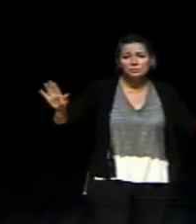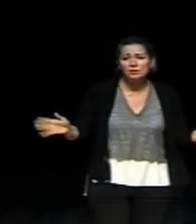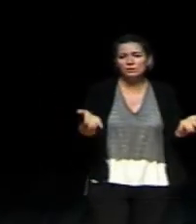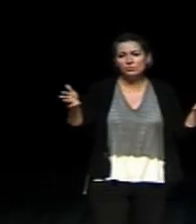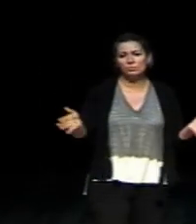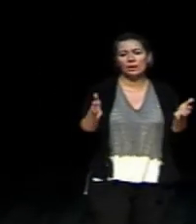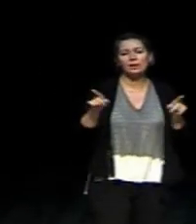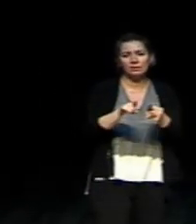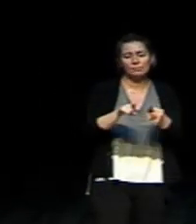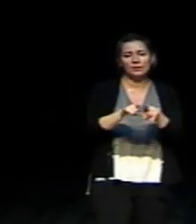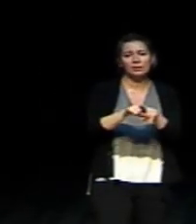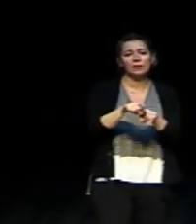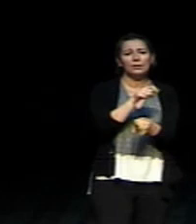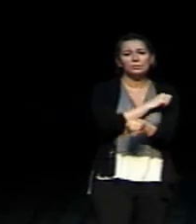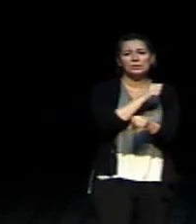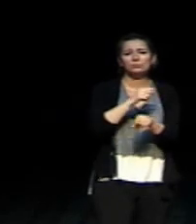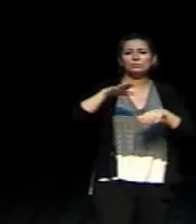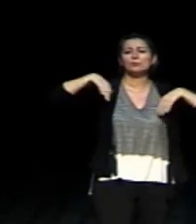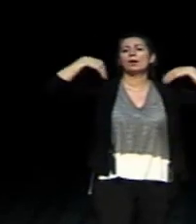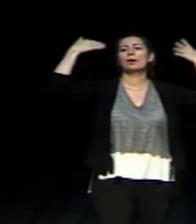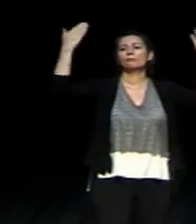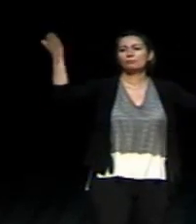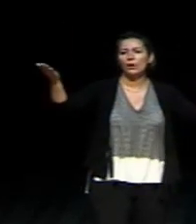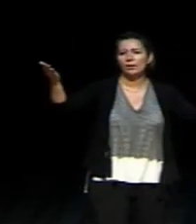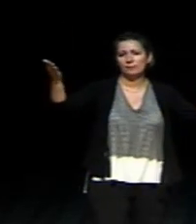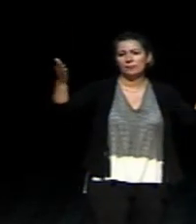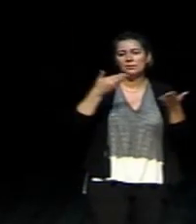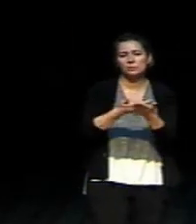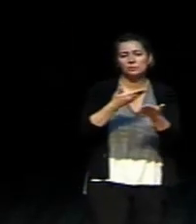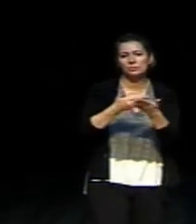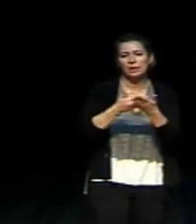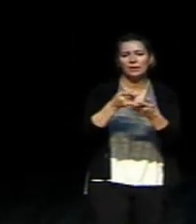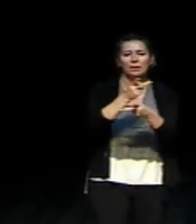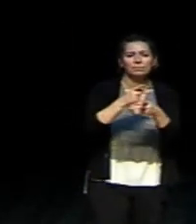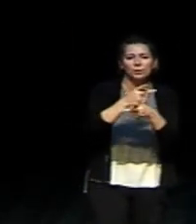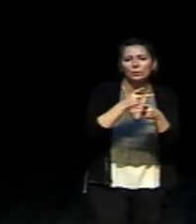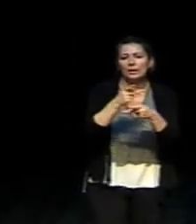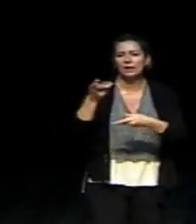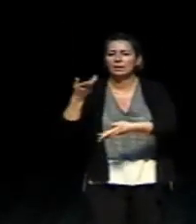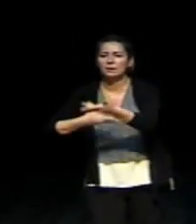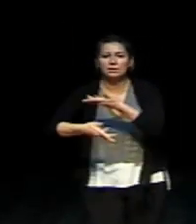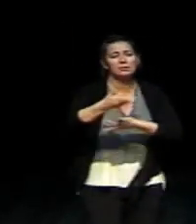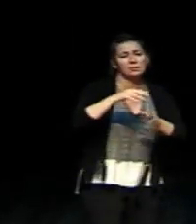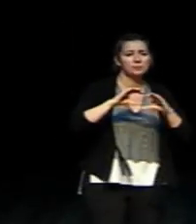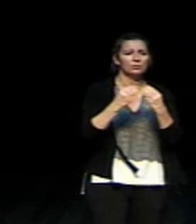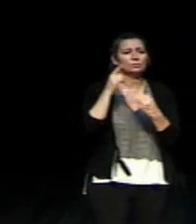acredita que os professores eles precisam também incentivar os seus alunos a buscar esse conhecimento fora,